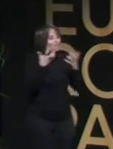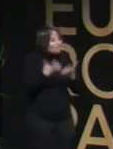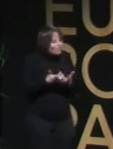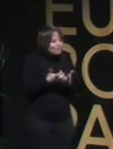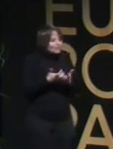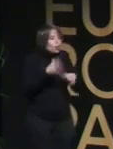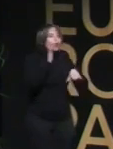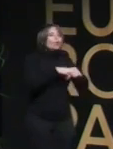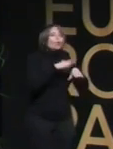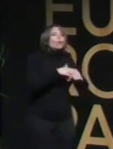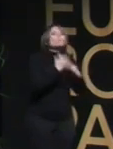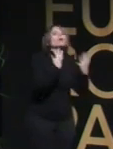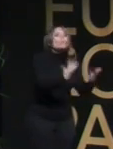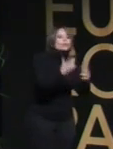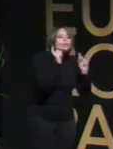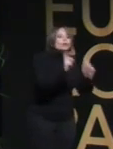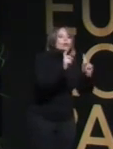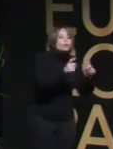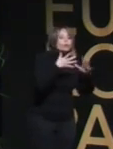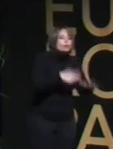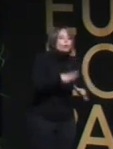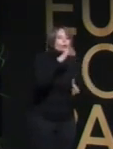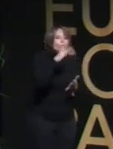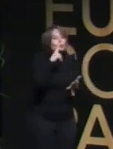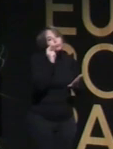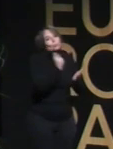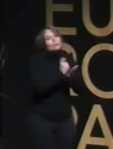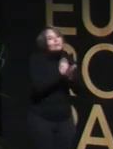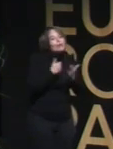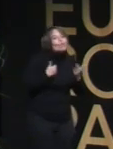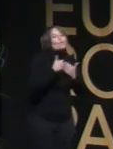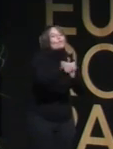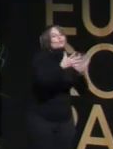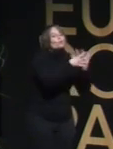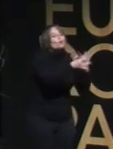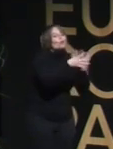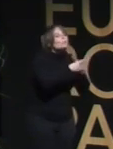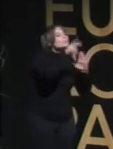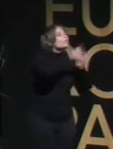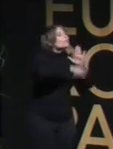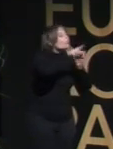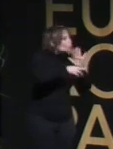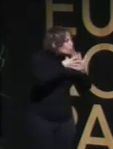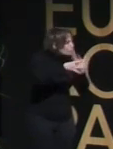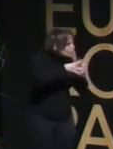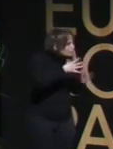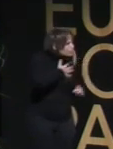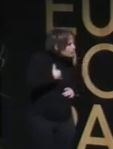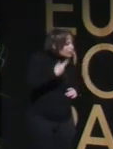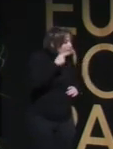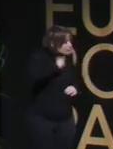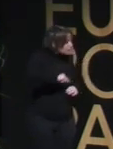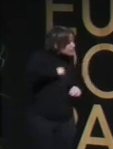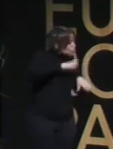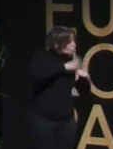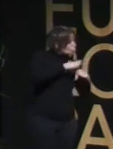cuánta culpa tienes hacia la educación de tu hijo porque va a ser la hipoteca que vas a tener sobre la compensación de las normas que vas a llevar a cabo. Si te sientes culpable por no